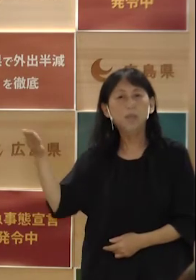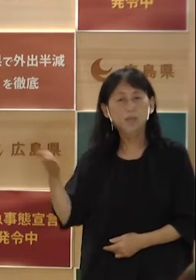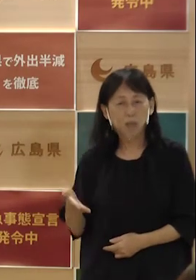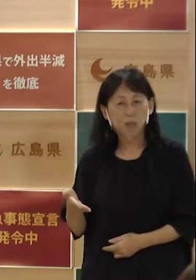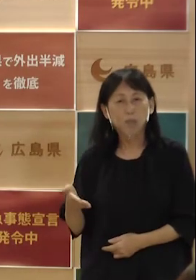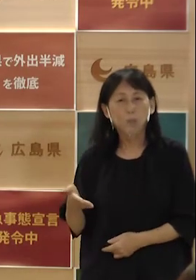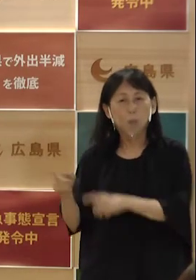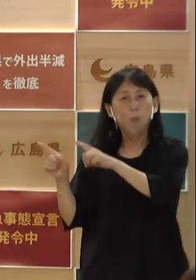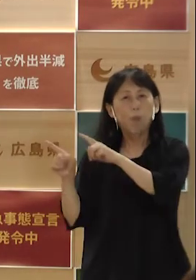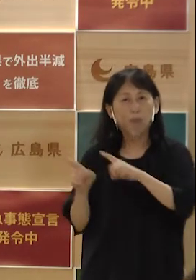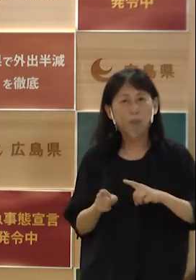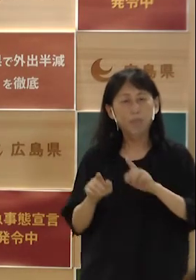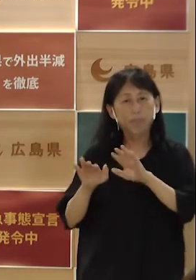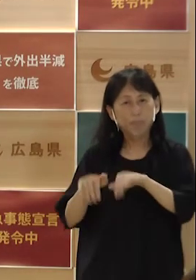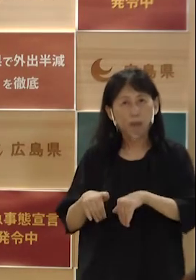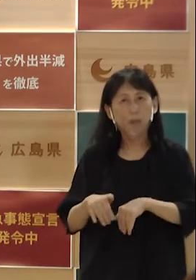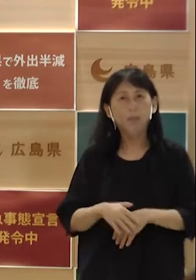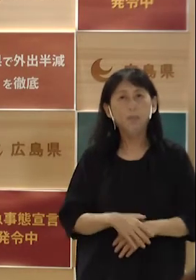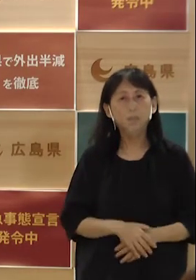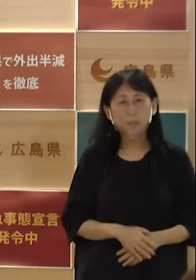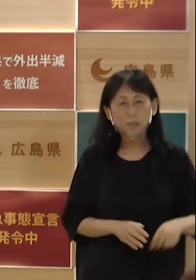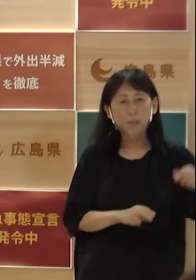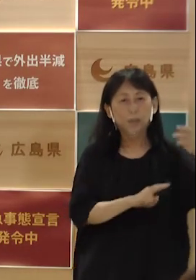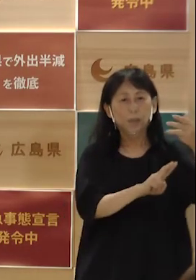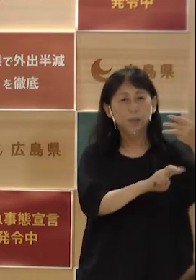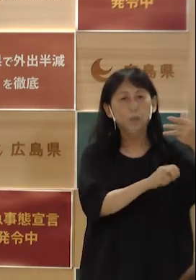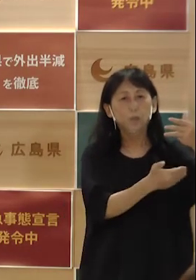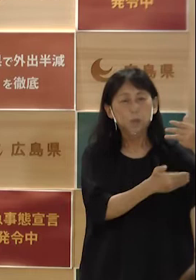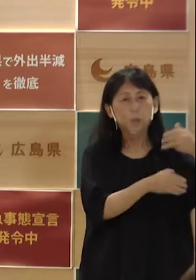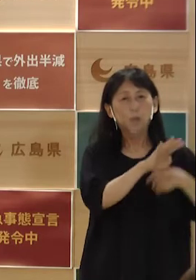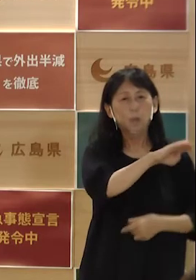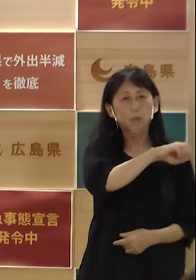45.5% 減だったんですが、29日は